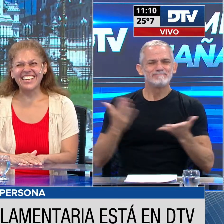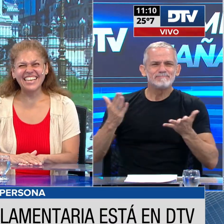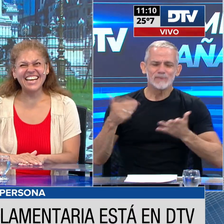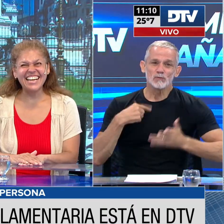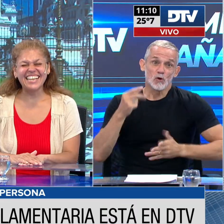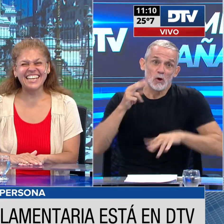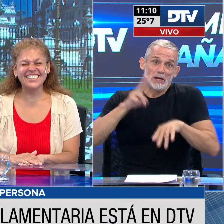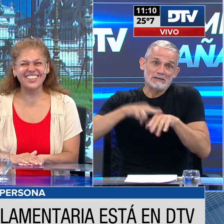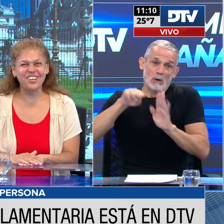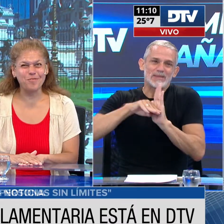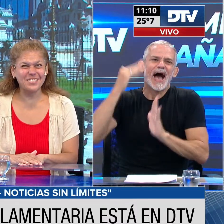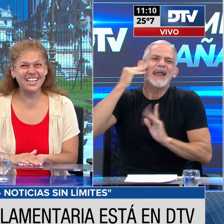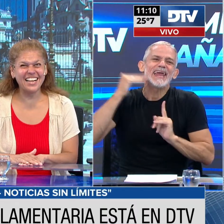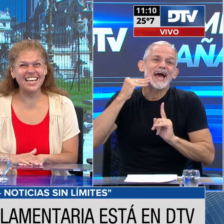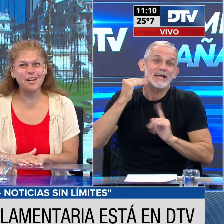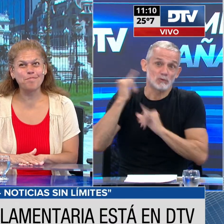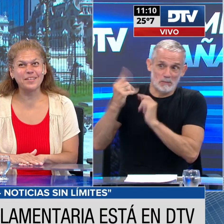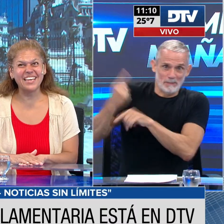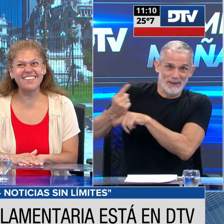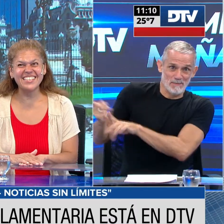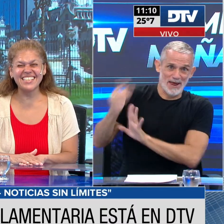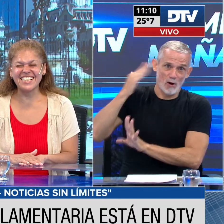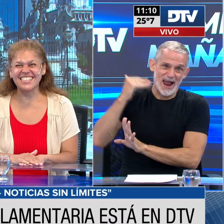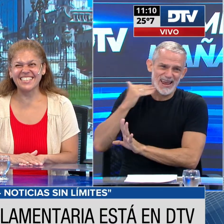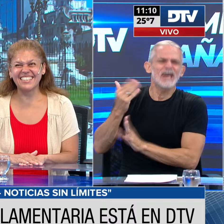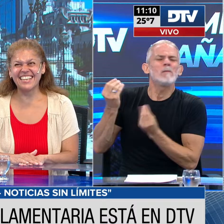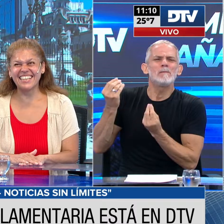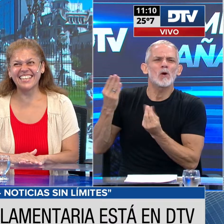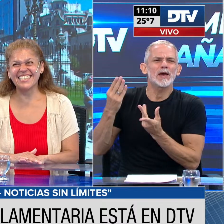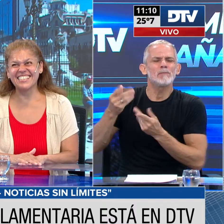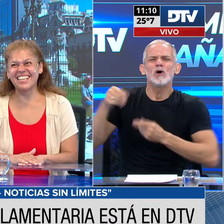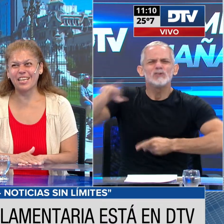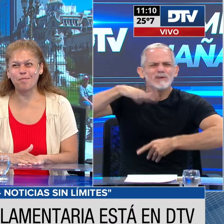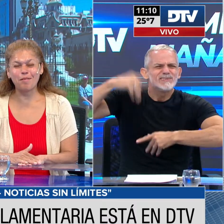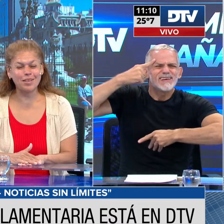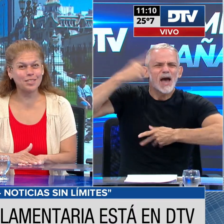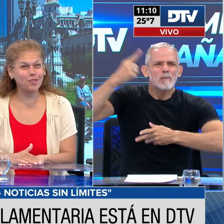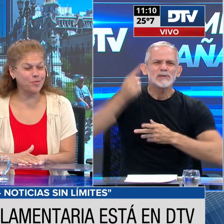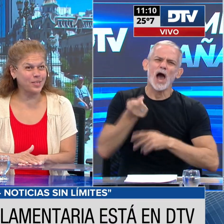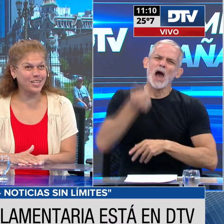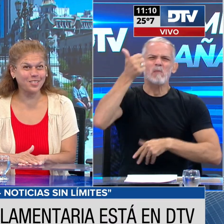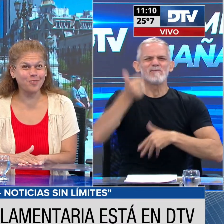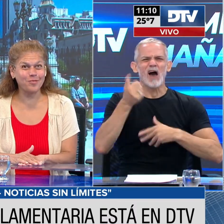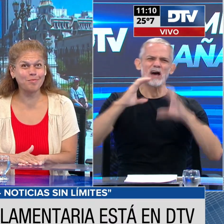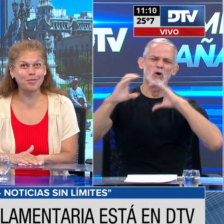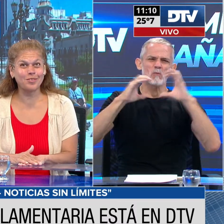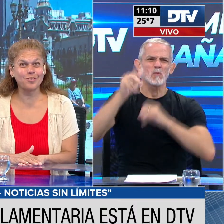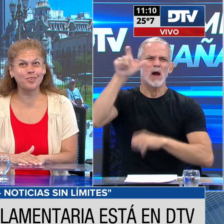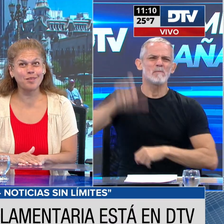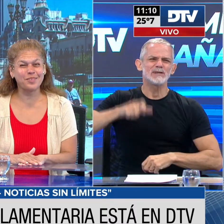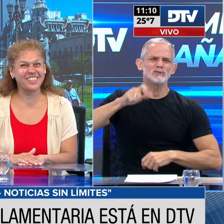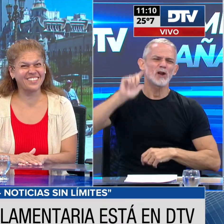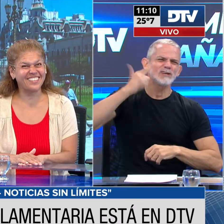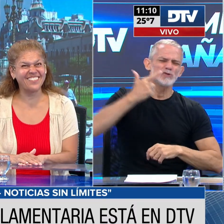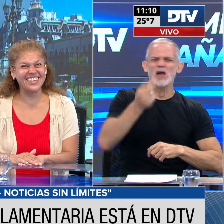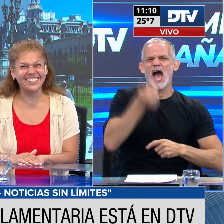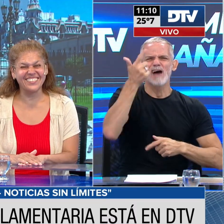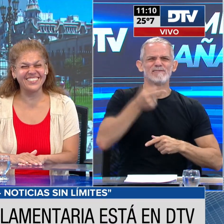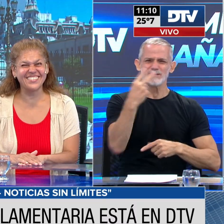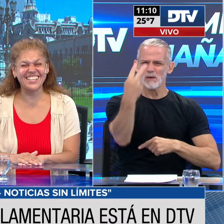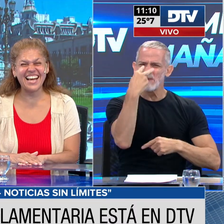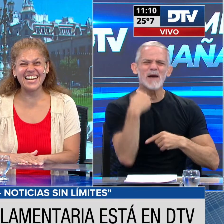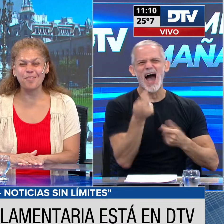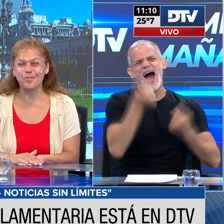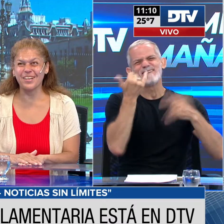le sugería a Alejandro que comenzara él, Sí. porque a veces existe la creencia de que es más fácil comunicarse con una persona sorda porque te está